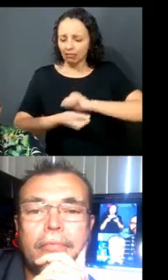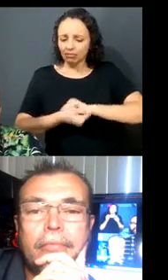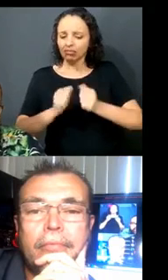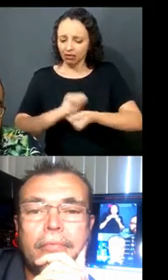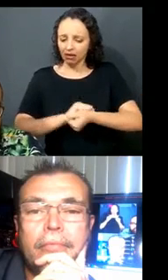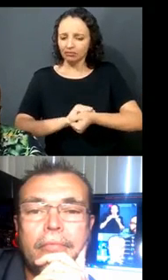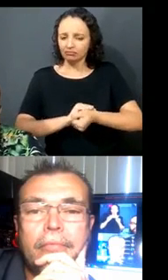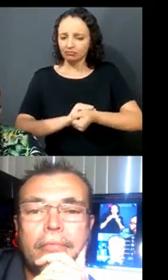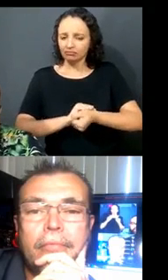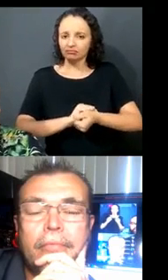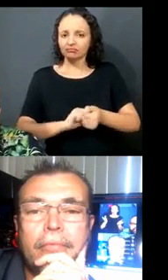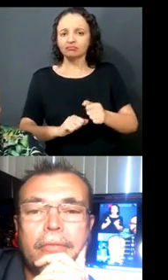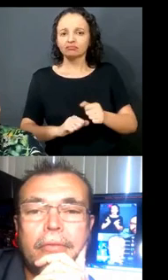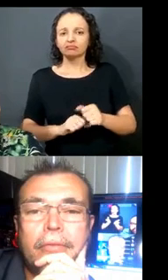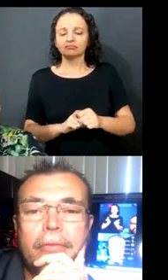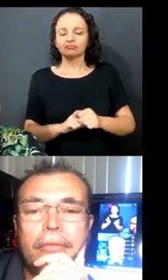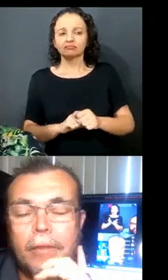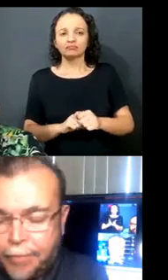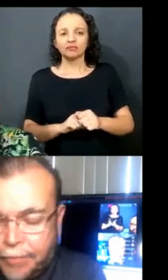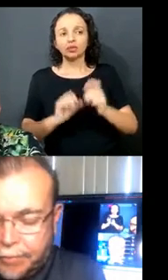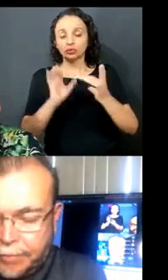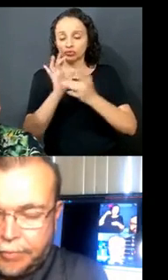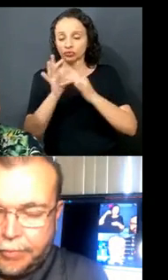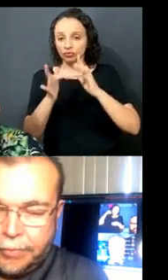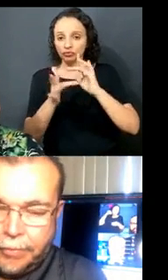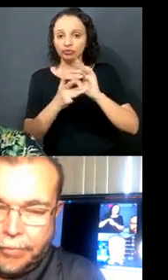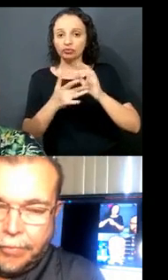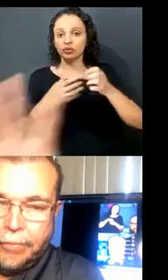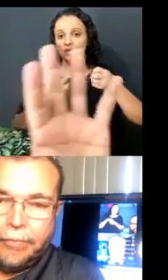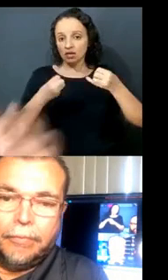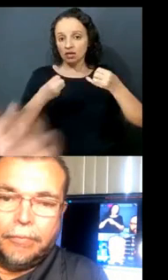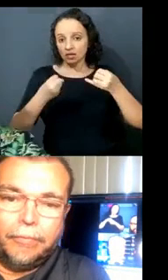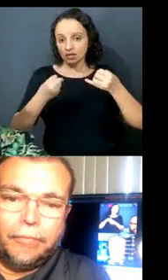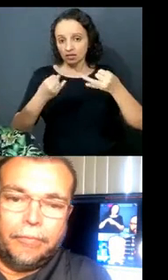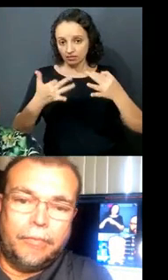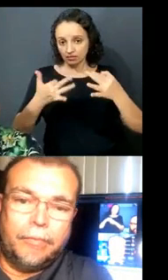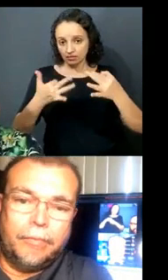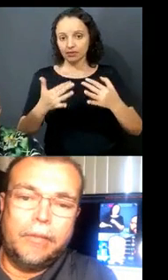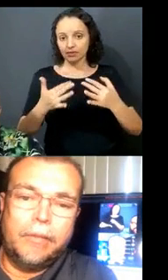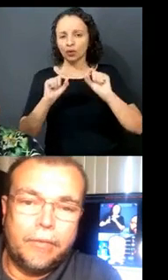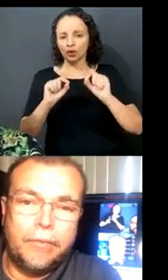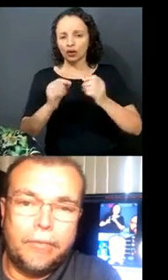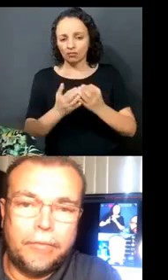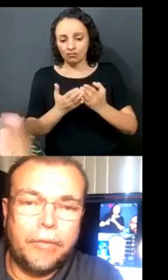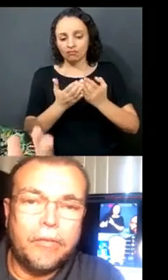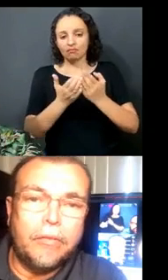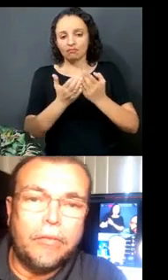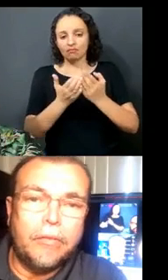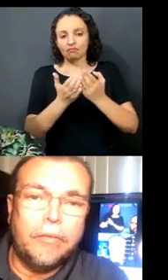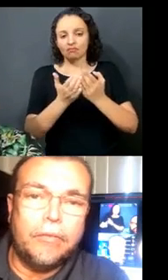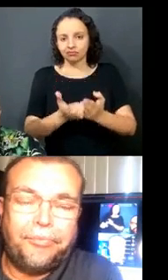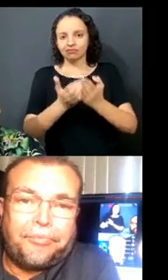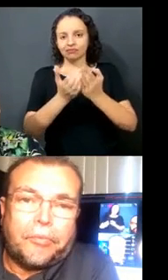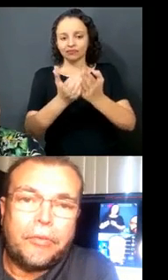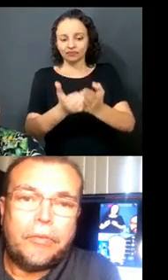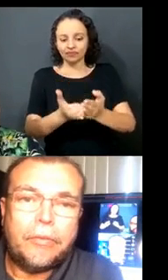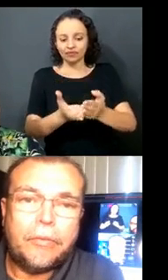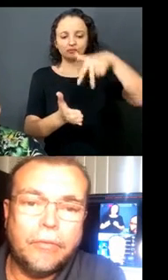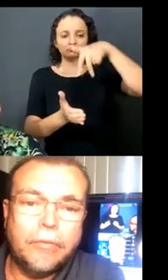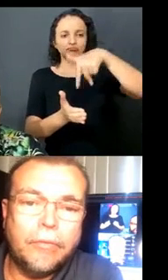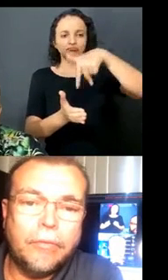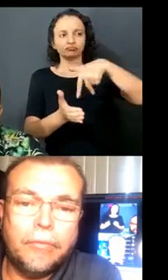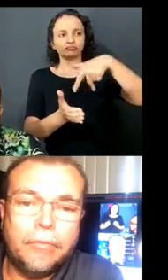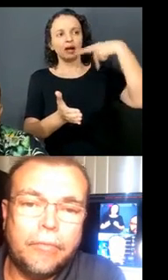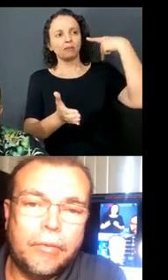vamos pensar, Jesus falava do barco projetando para a praia ou no monte.